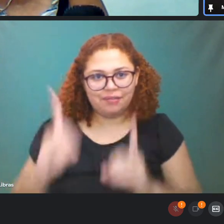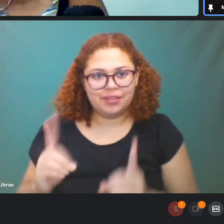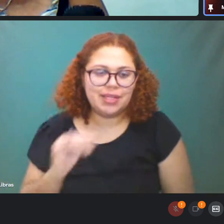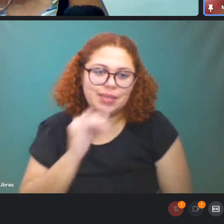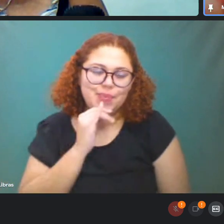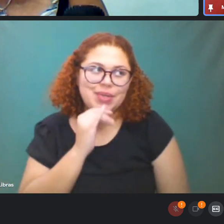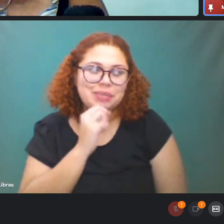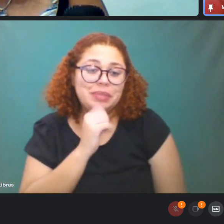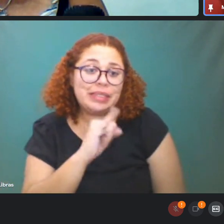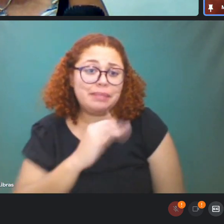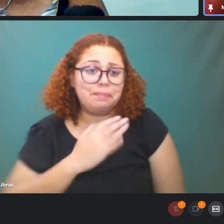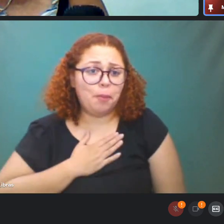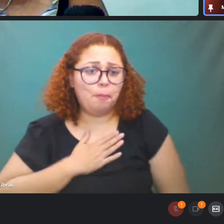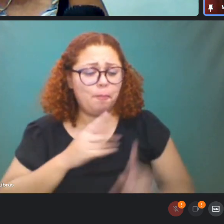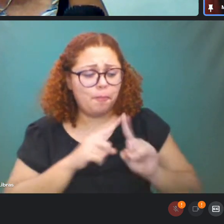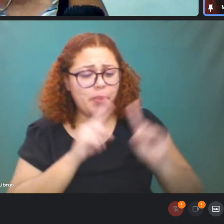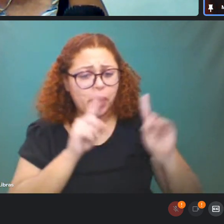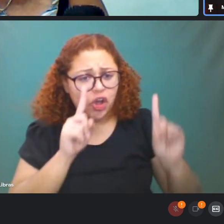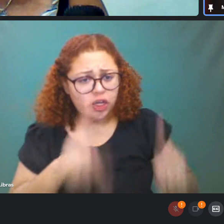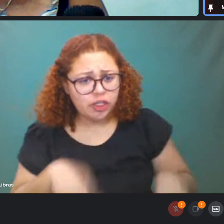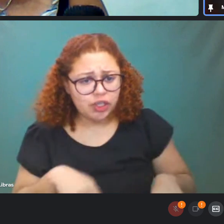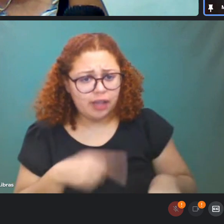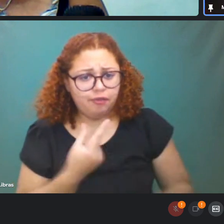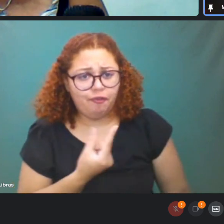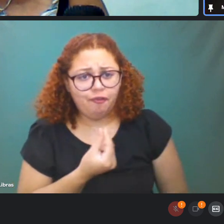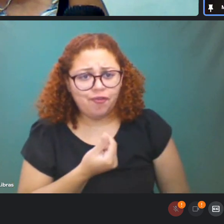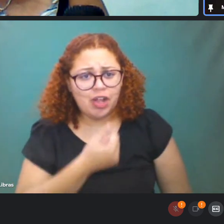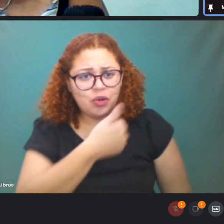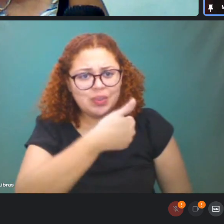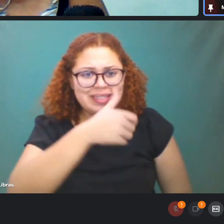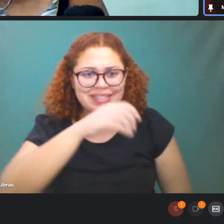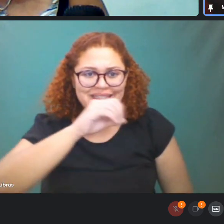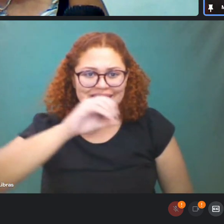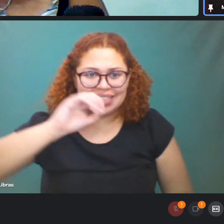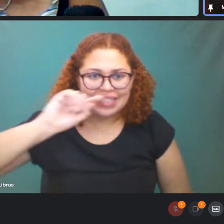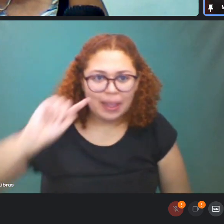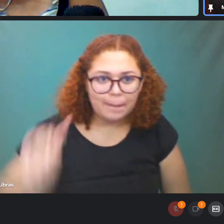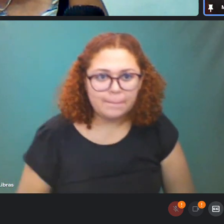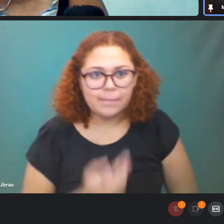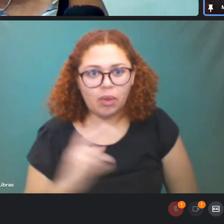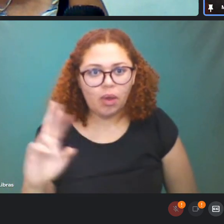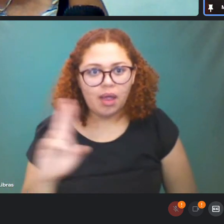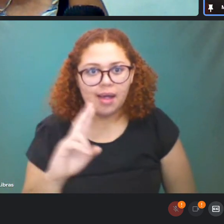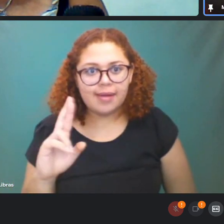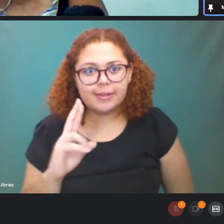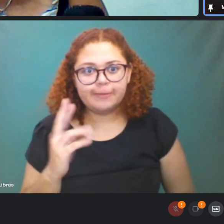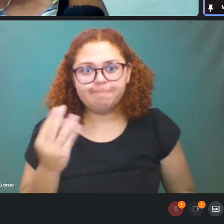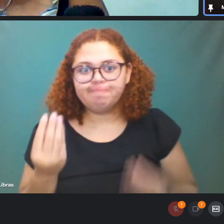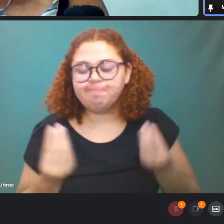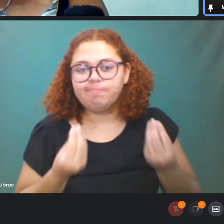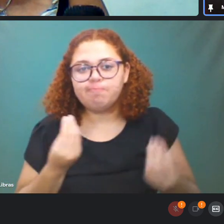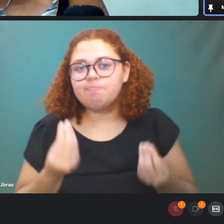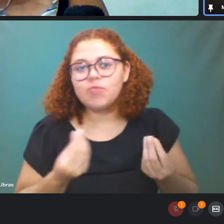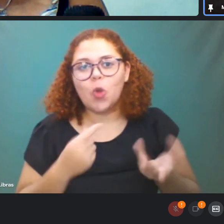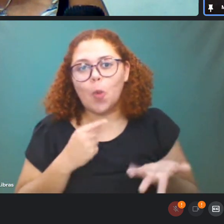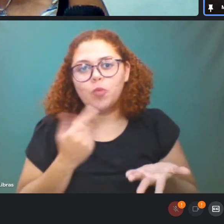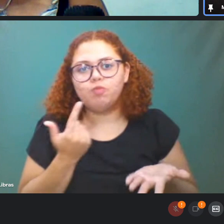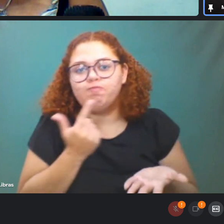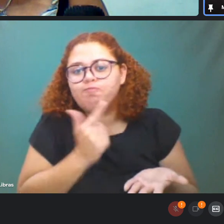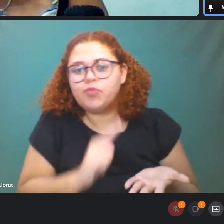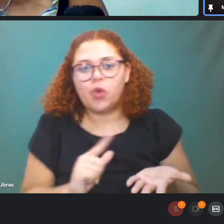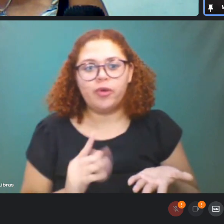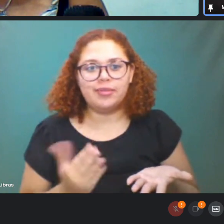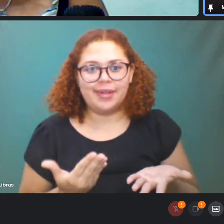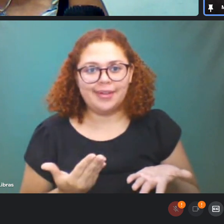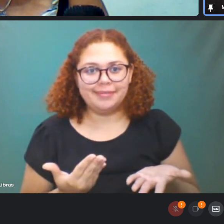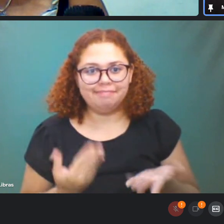gente, como é que a gente chega a pagar um projeto no valor de 100 mil reais se a